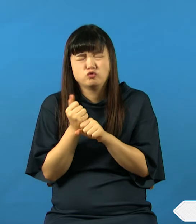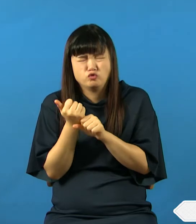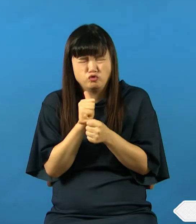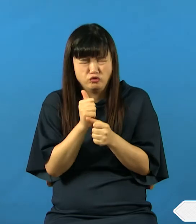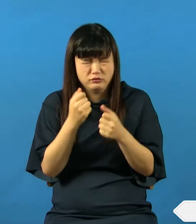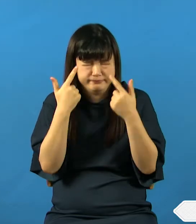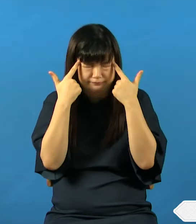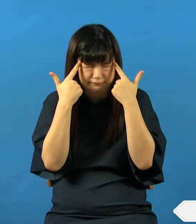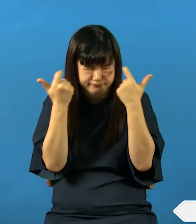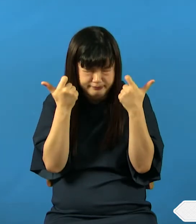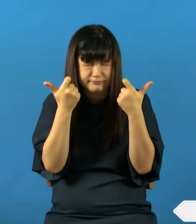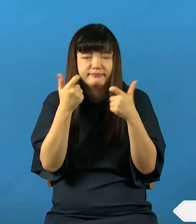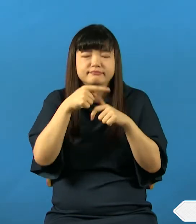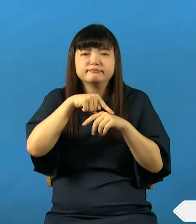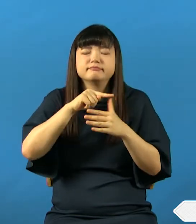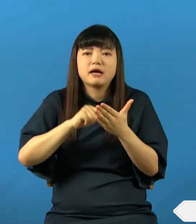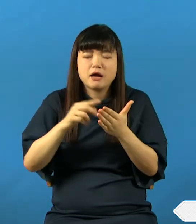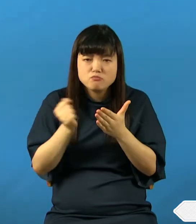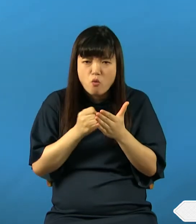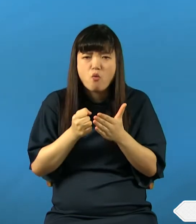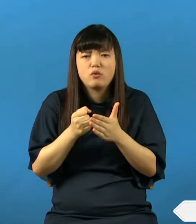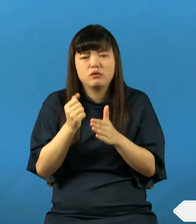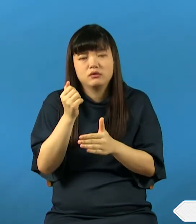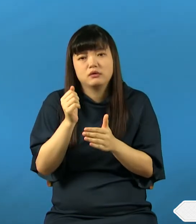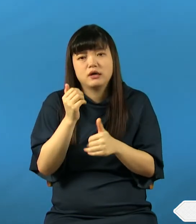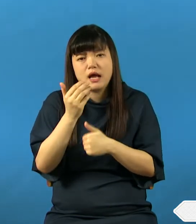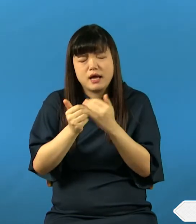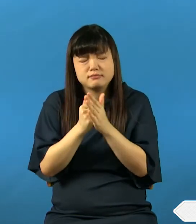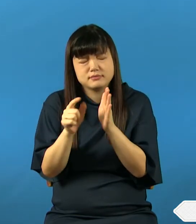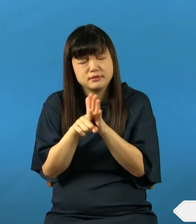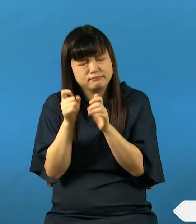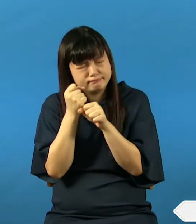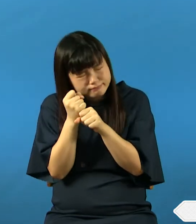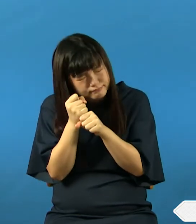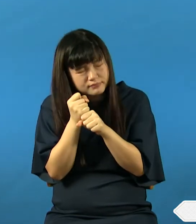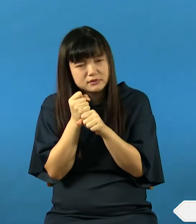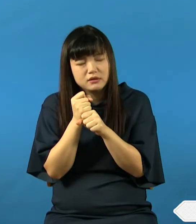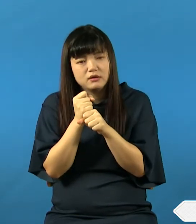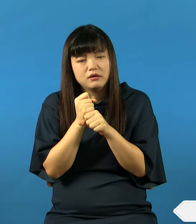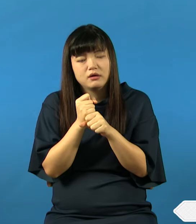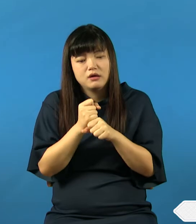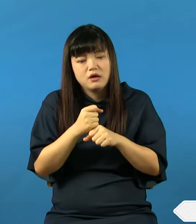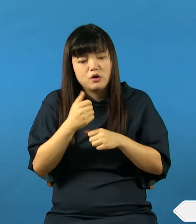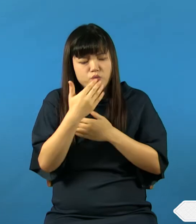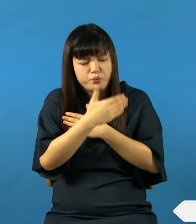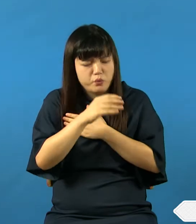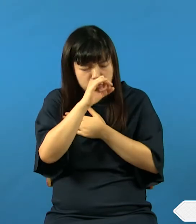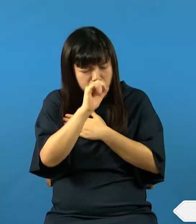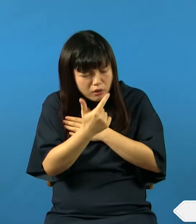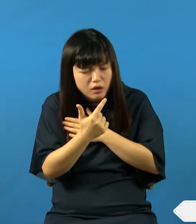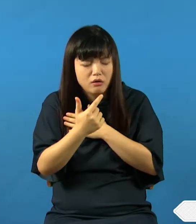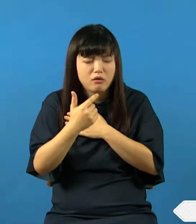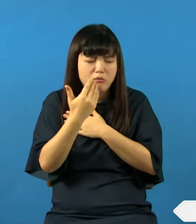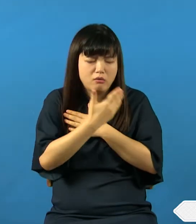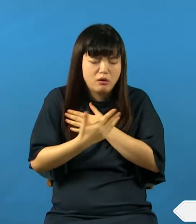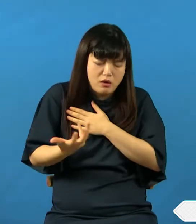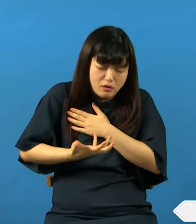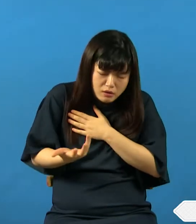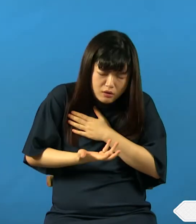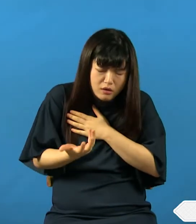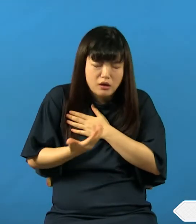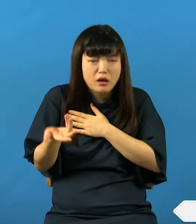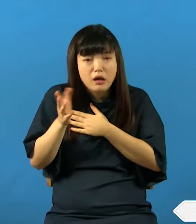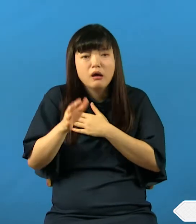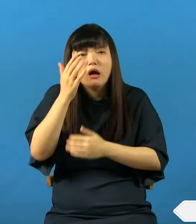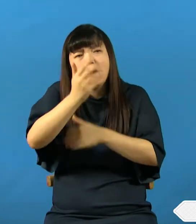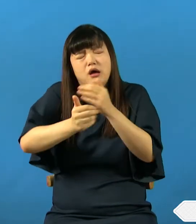정말 사생결단하고 하나님께 매달리는 것입니다. 수시로 눈앞이 캄캄해지고 손발이 벌벌 떨리는데